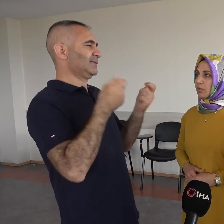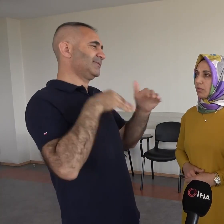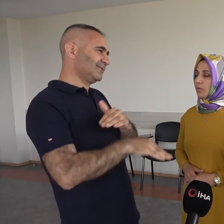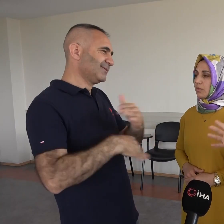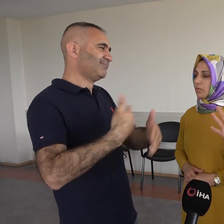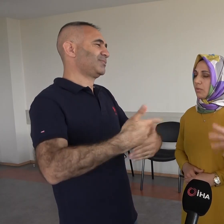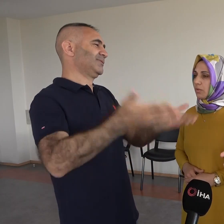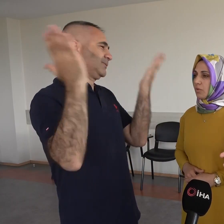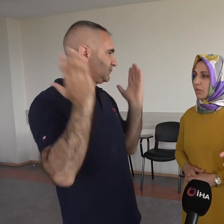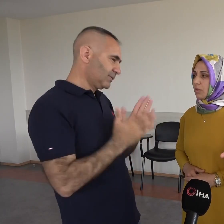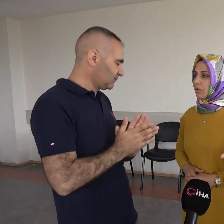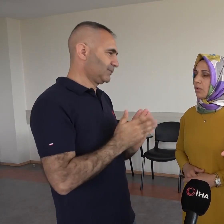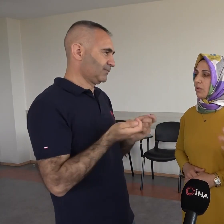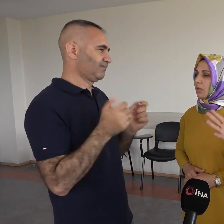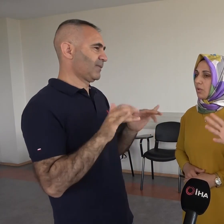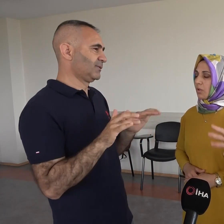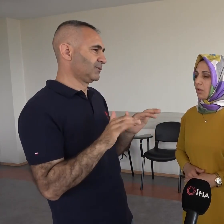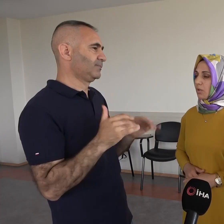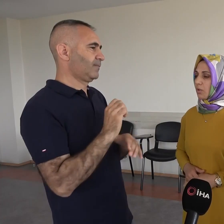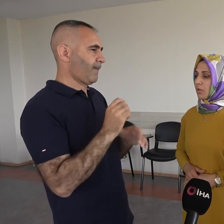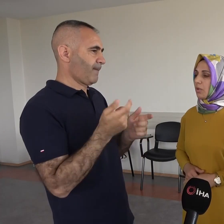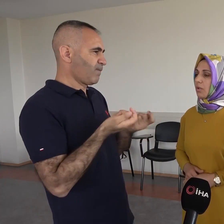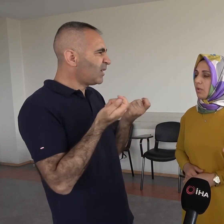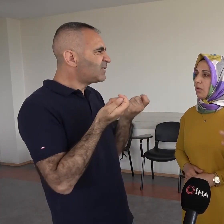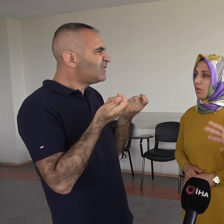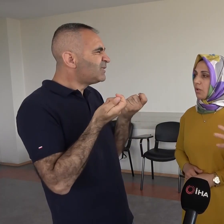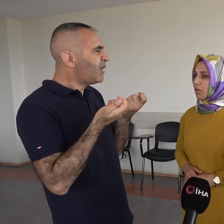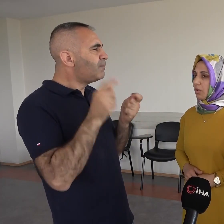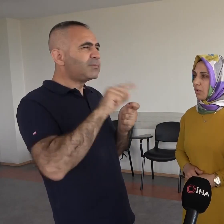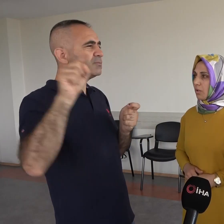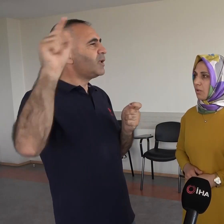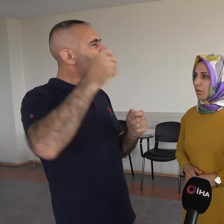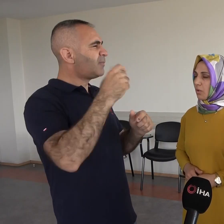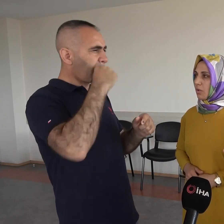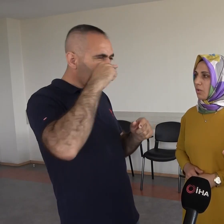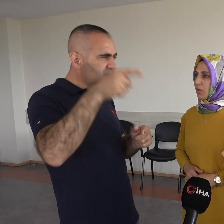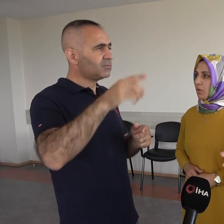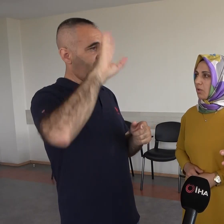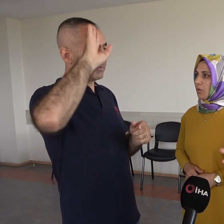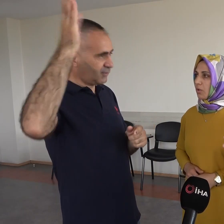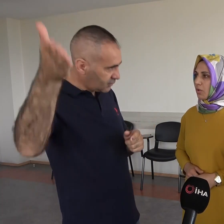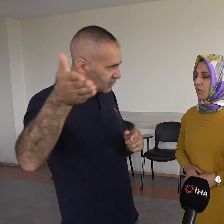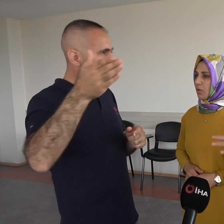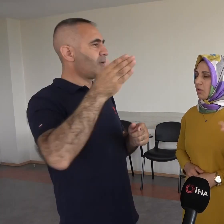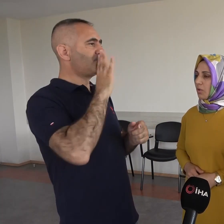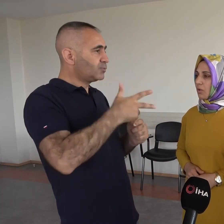Sonunda benzin oldum diyor. Ama ilk başta çok zorlandır. Birkaç arkadaş dediğimiz. Cemsel İstanbul.